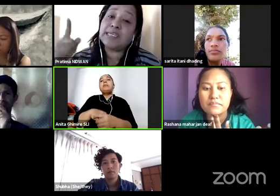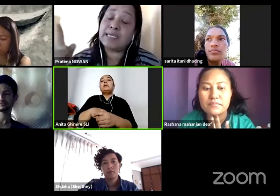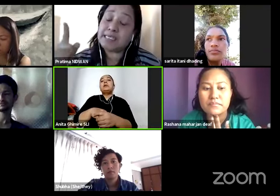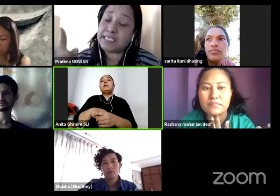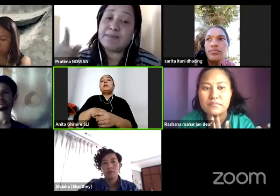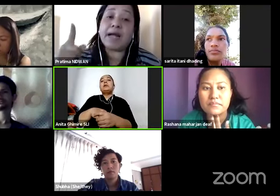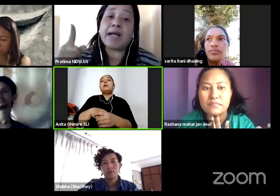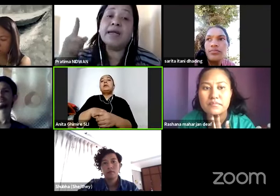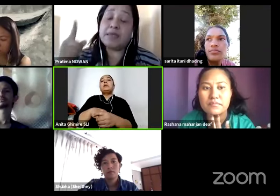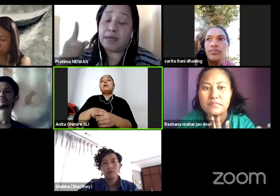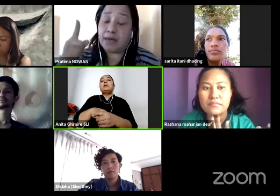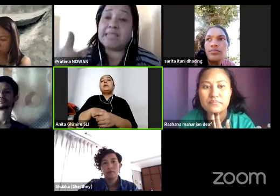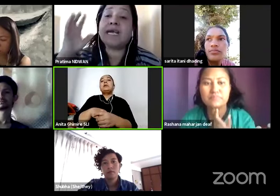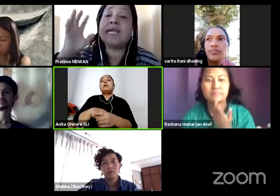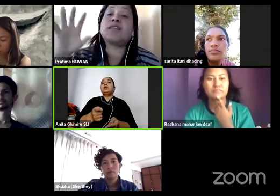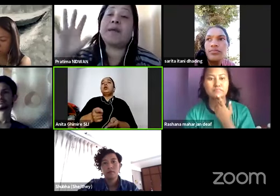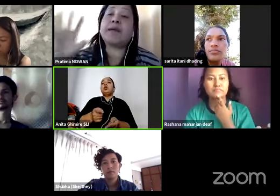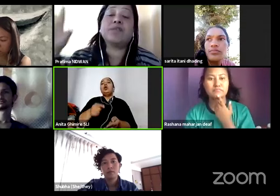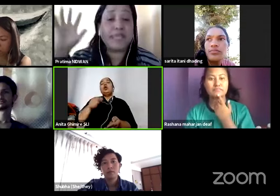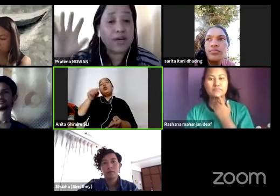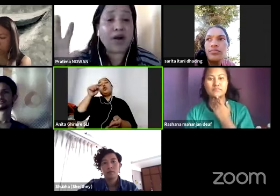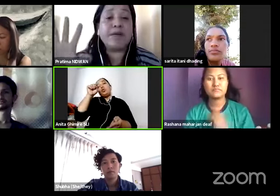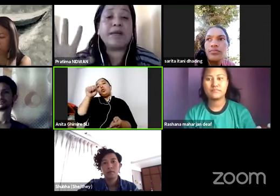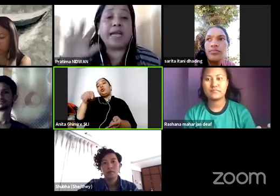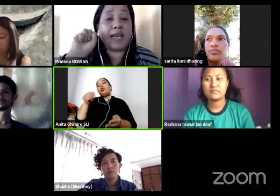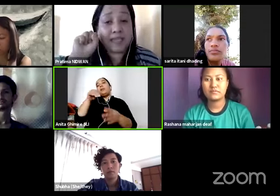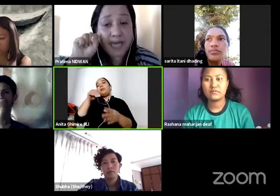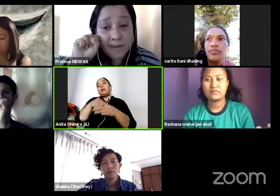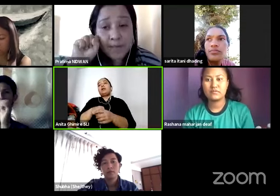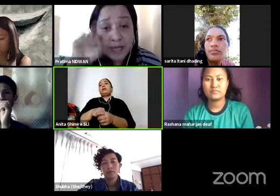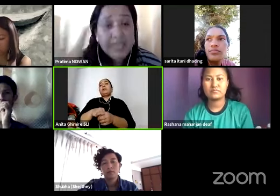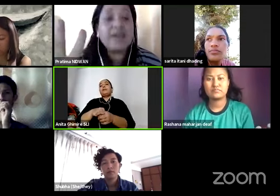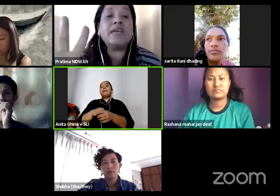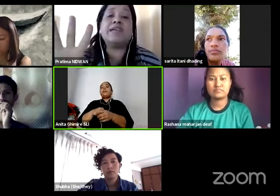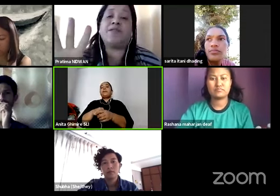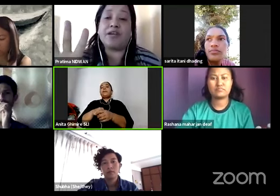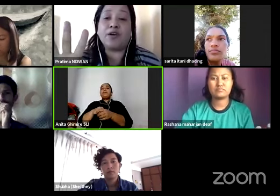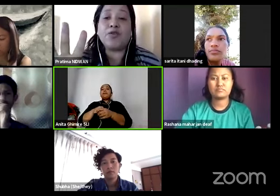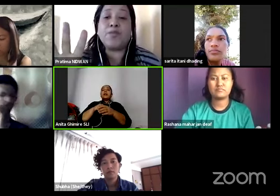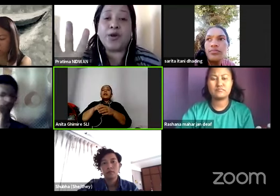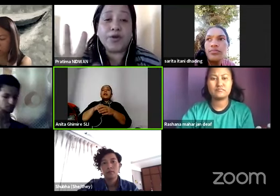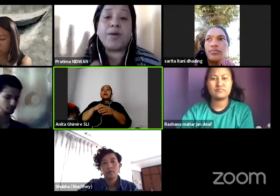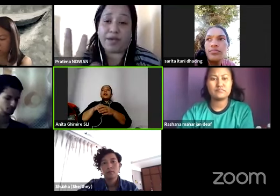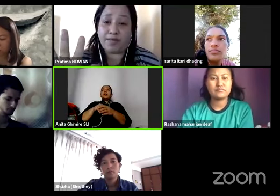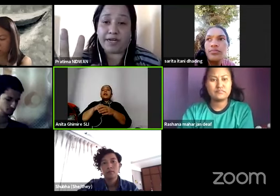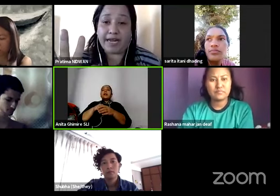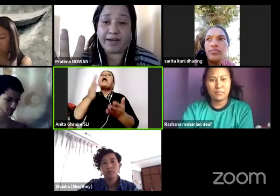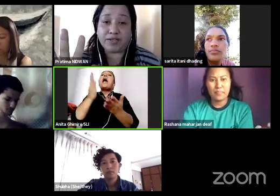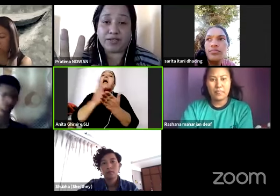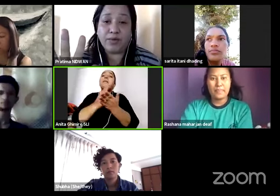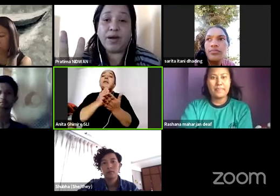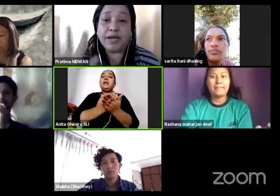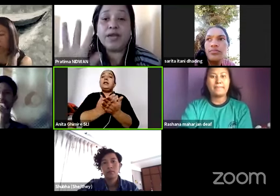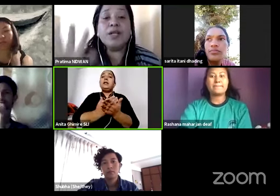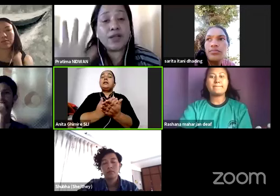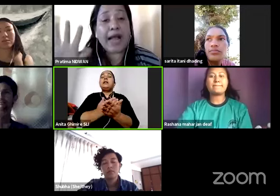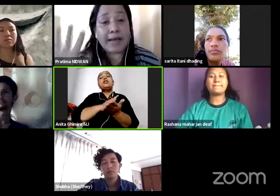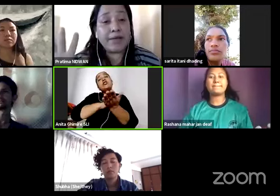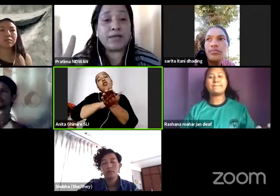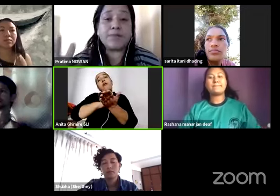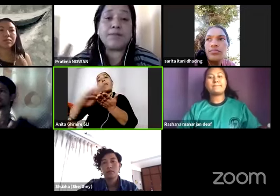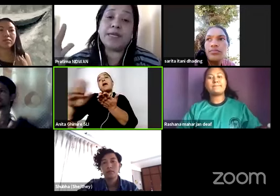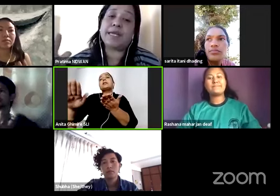स्टिरियो स्टिग्मालाई चाहिँ तपाईँको जेनरल कमेन्ट ल्याएर त्यसलाई क्लियरली डिफाइन गर्नु पर्यो भनेर भनिरहेको छौँ होइन।